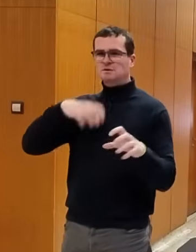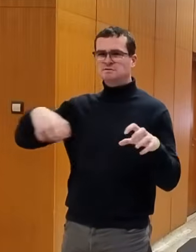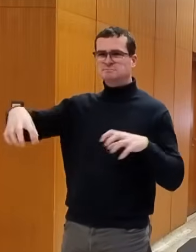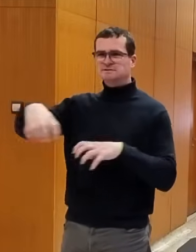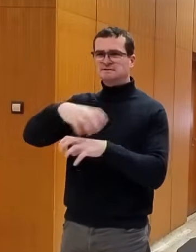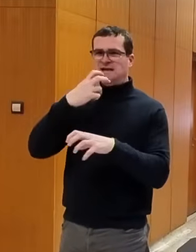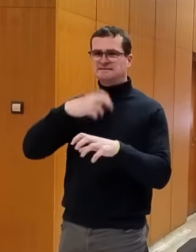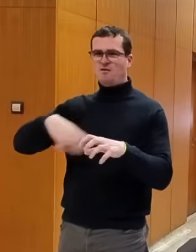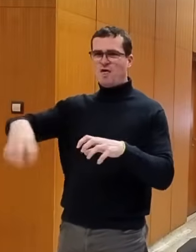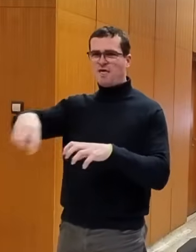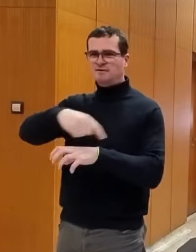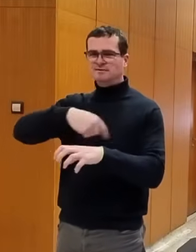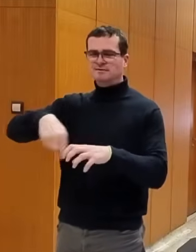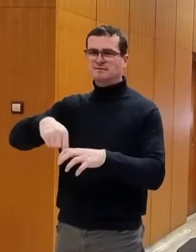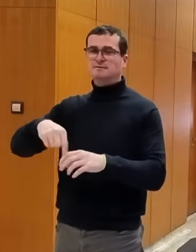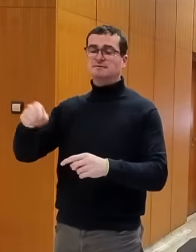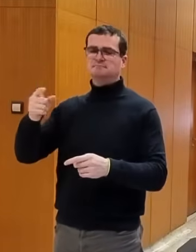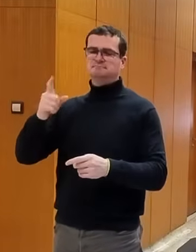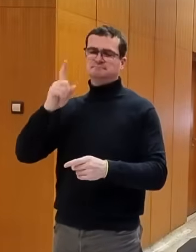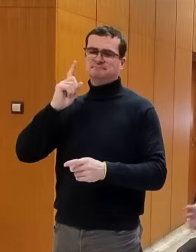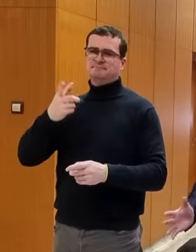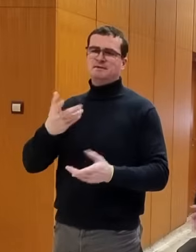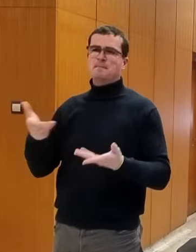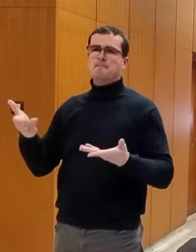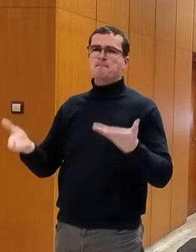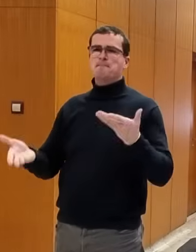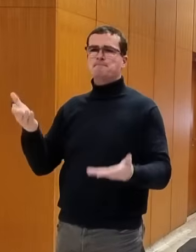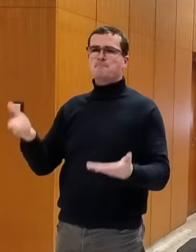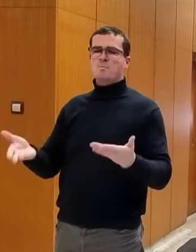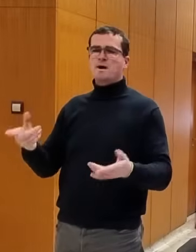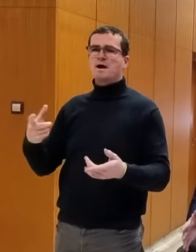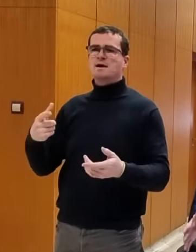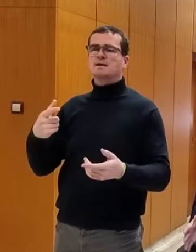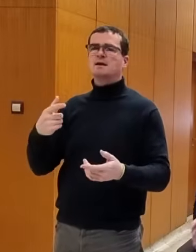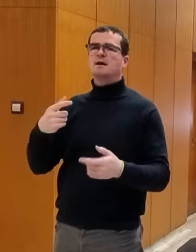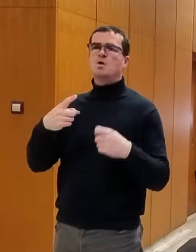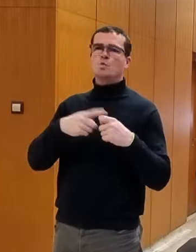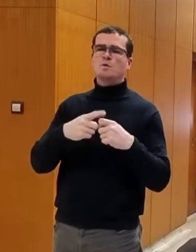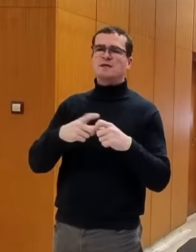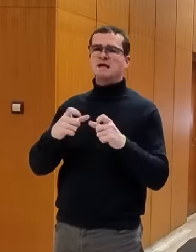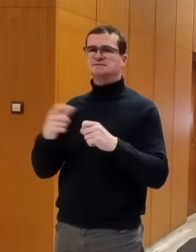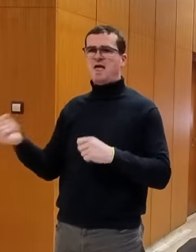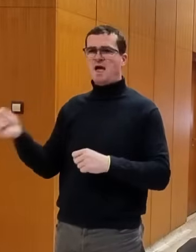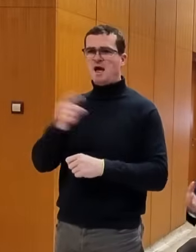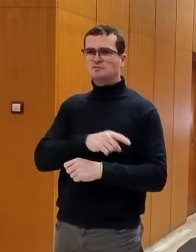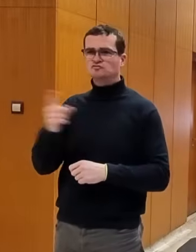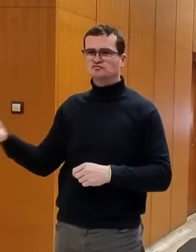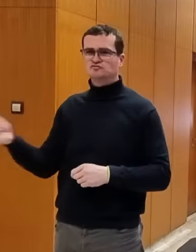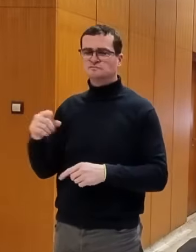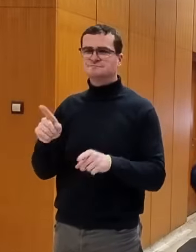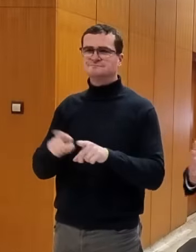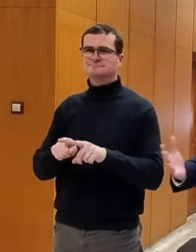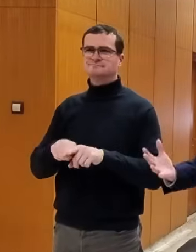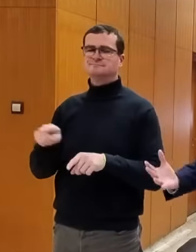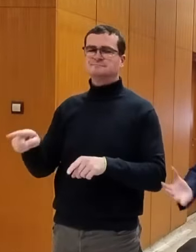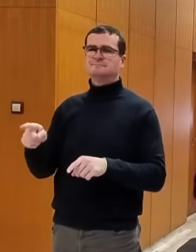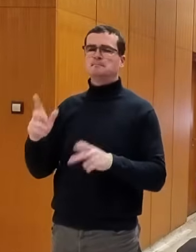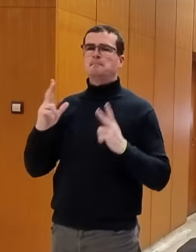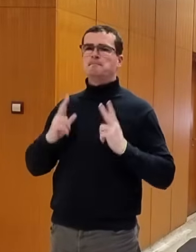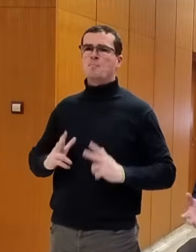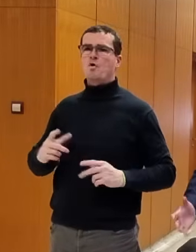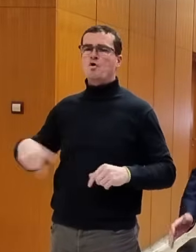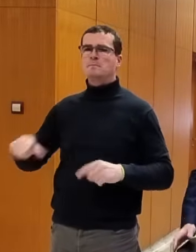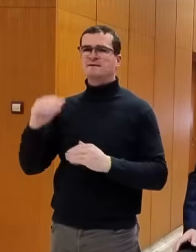Bystricu a Zvolen. Tak to uznáte, že ten pomer medzi kuchyňou a Sliačom z pohľadu toho pokoja